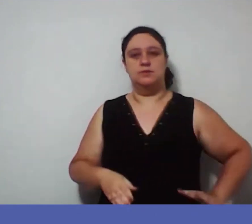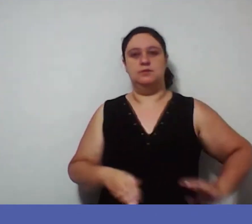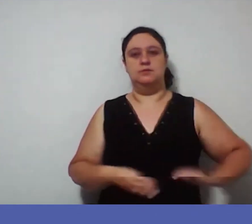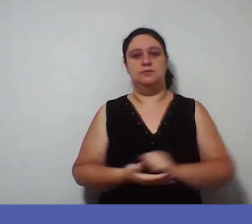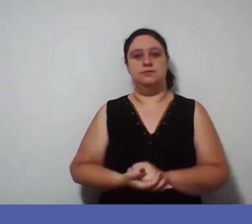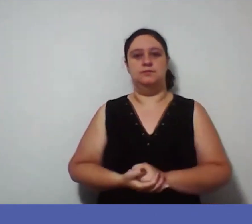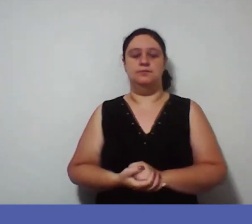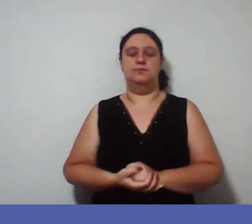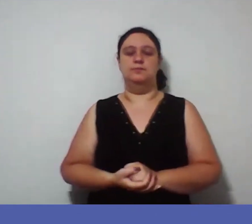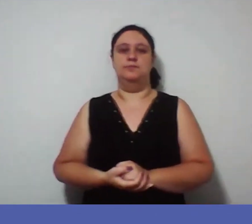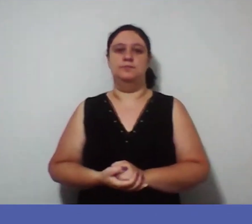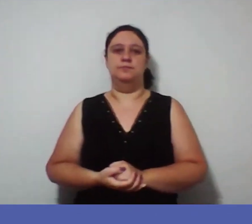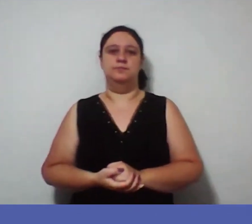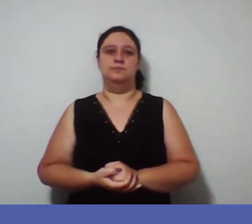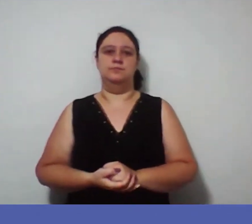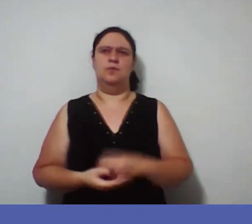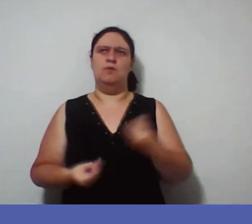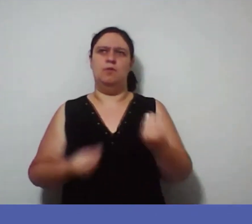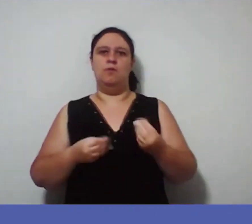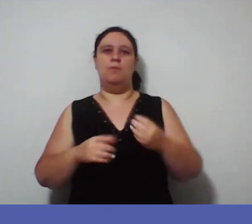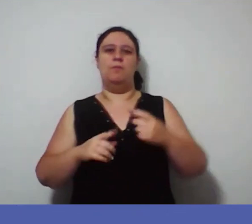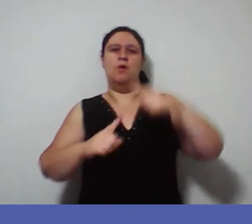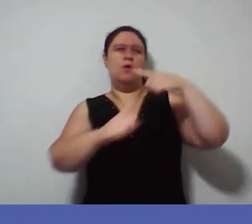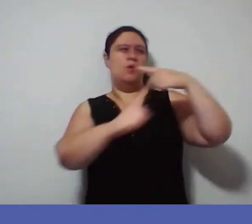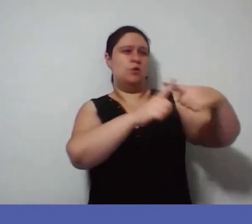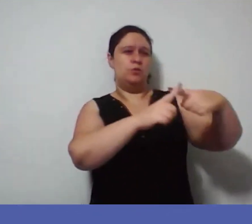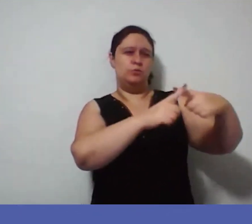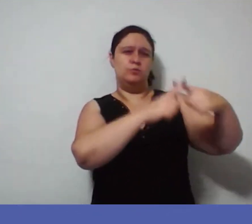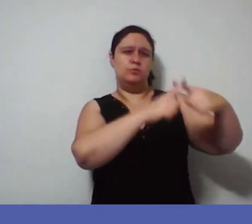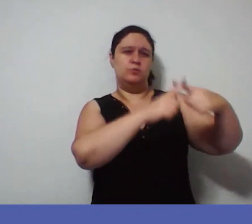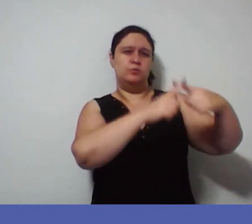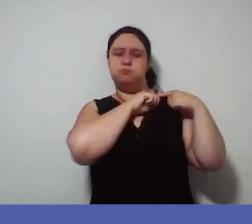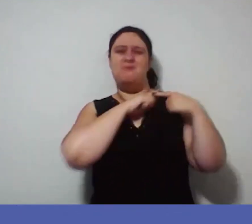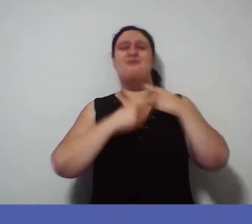Tomando a cruz, negando a si mesmo, certo?